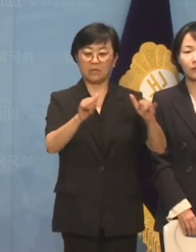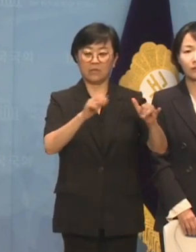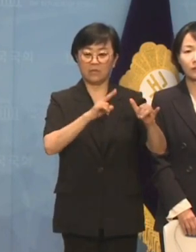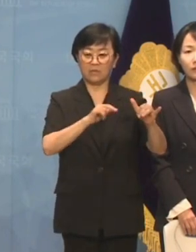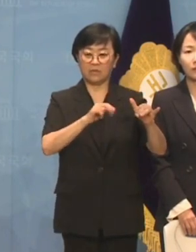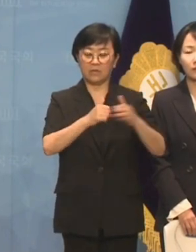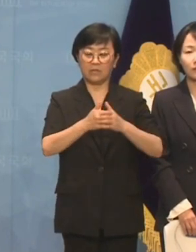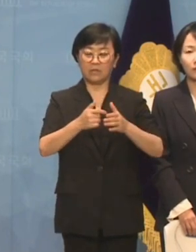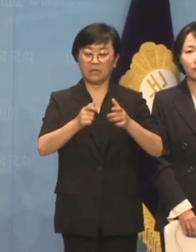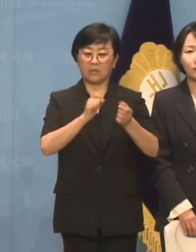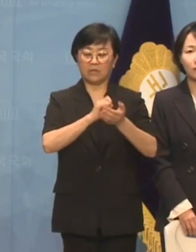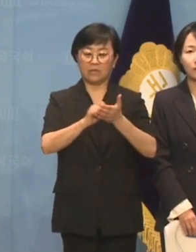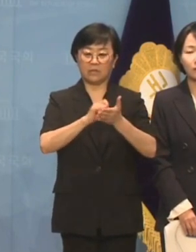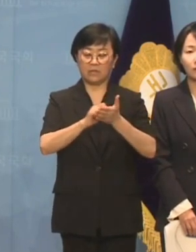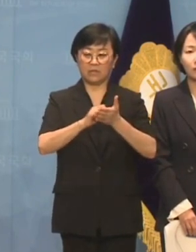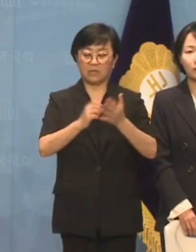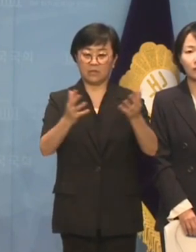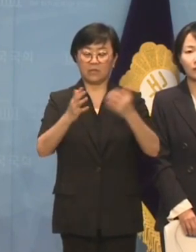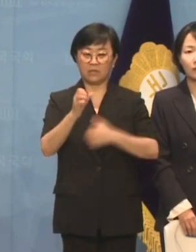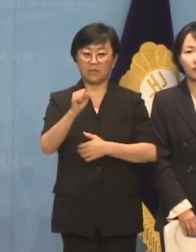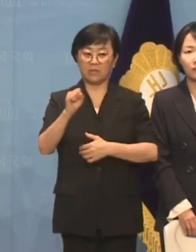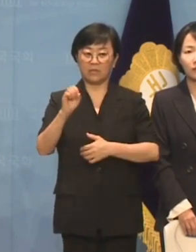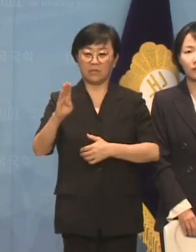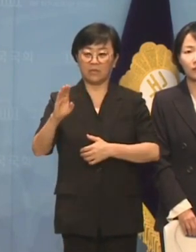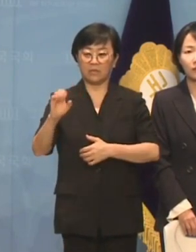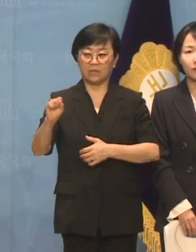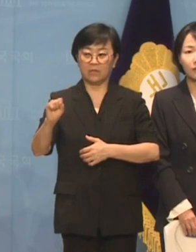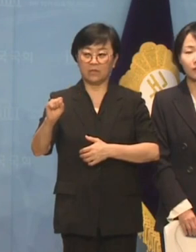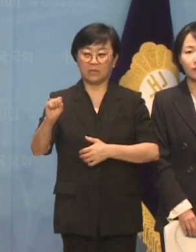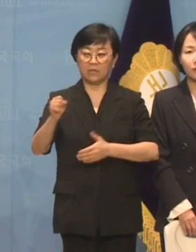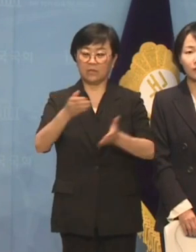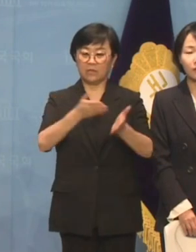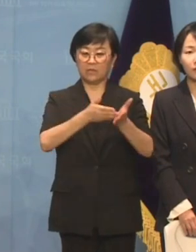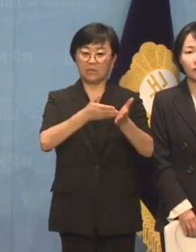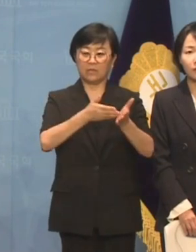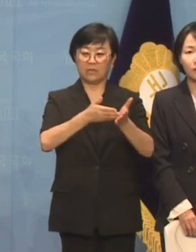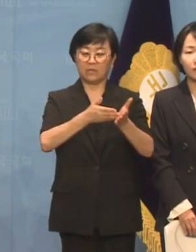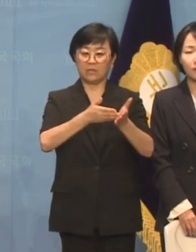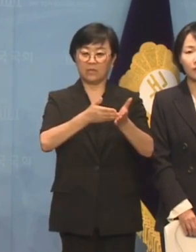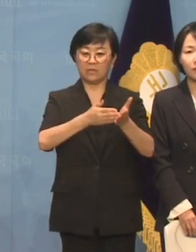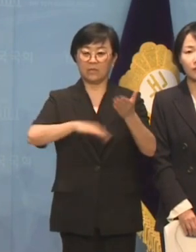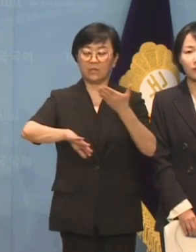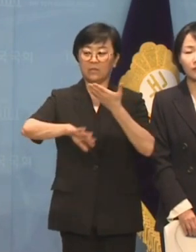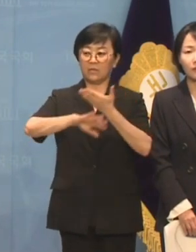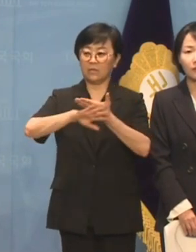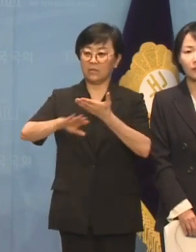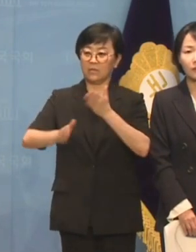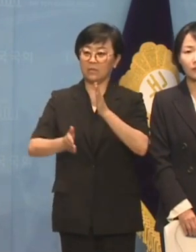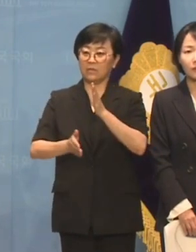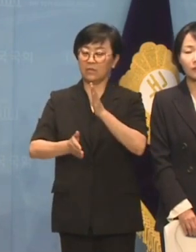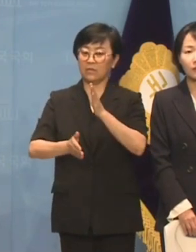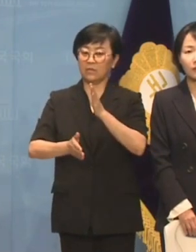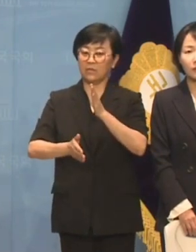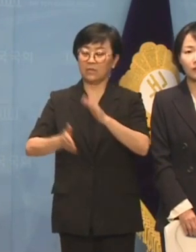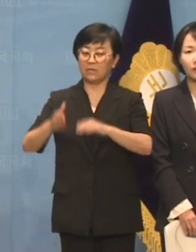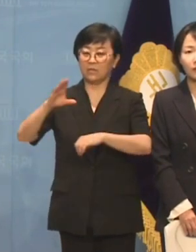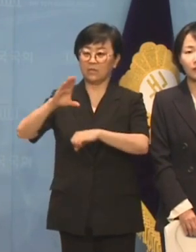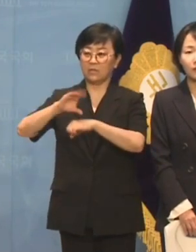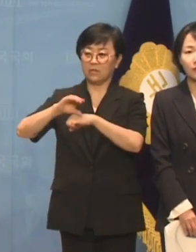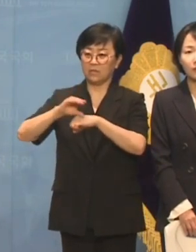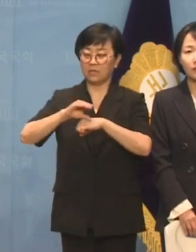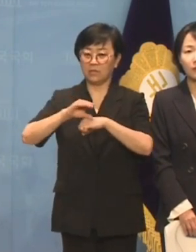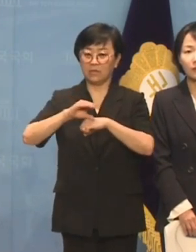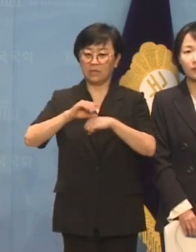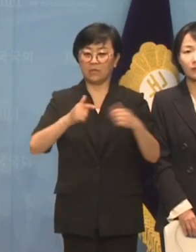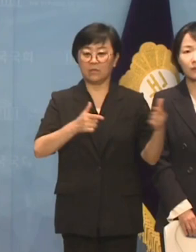의원들의 기자회견, SBS의 그 보도, 그리고 다른 그 언론사의